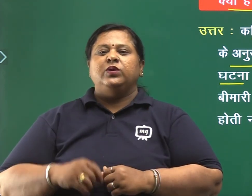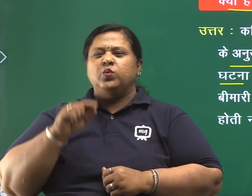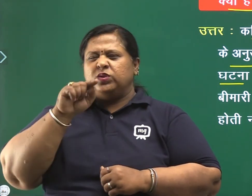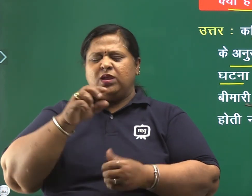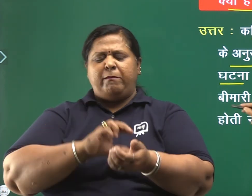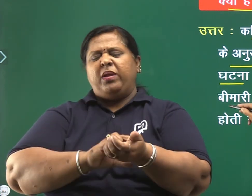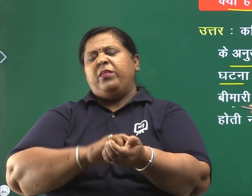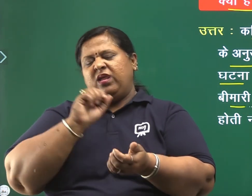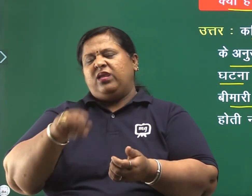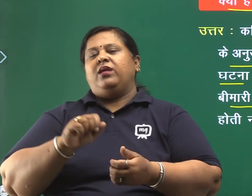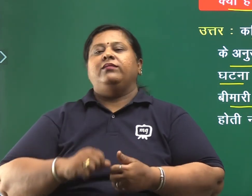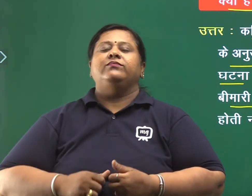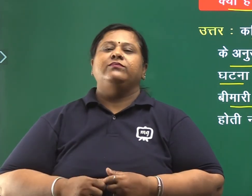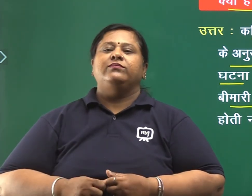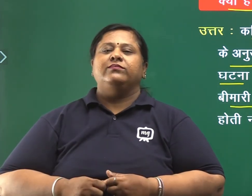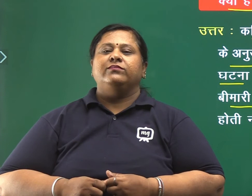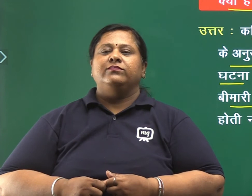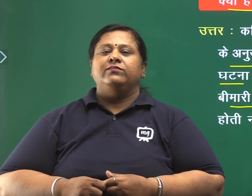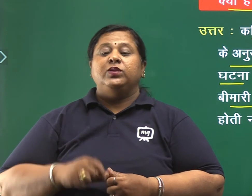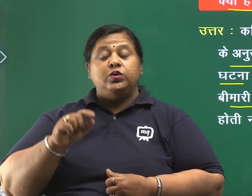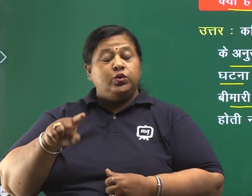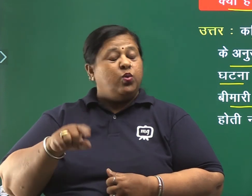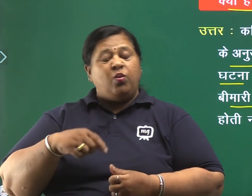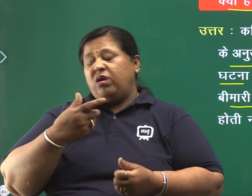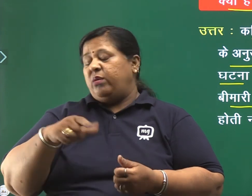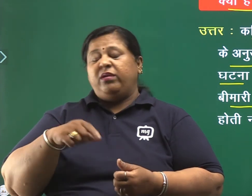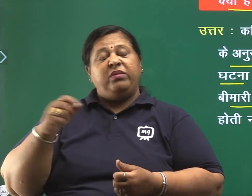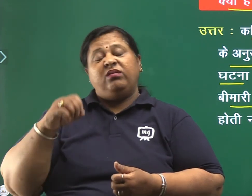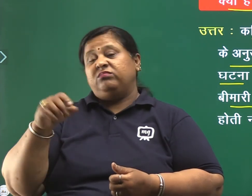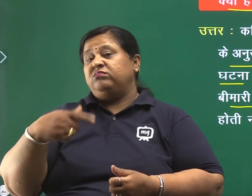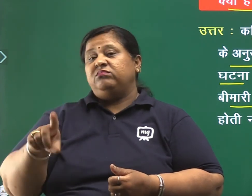उसकी बीमारी है जो कभी भी